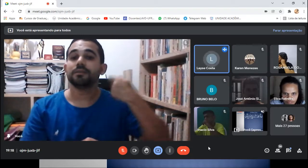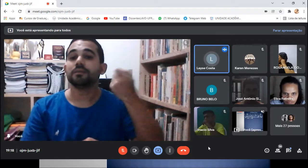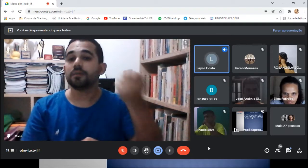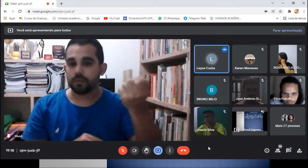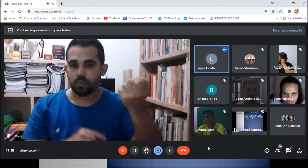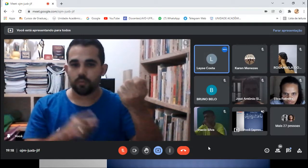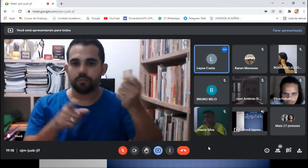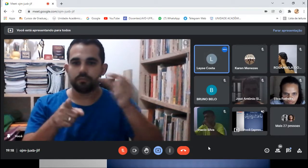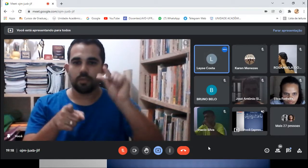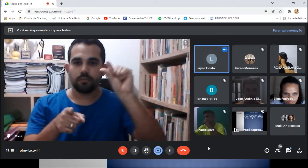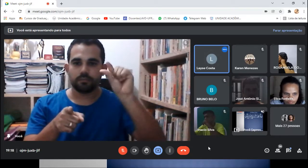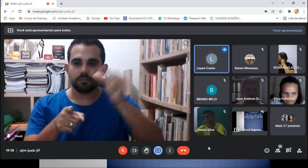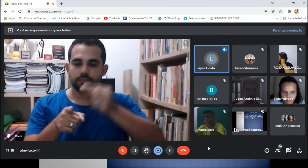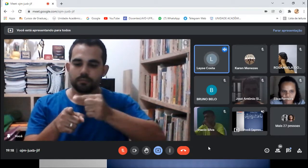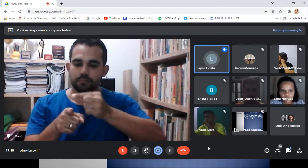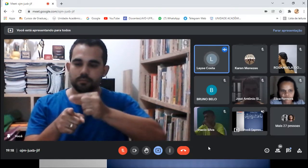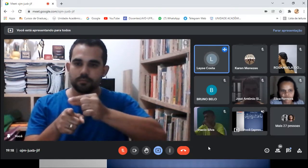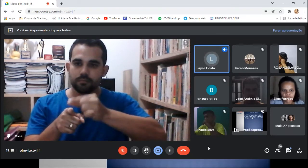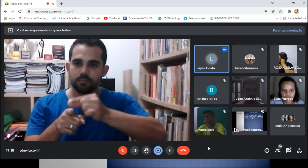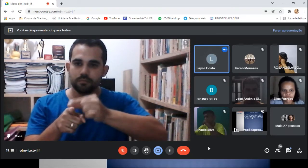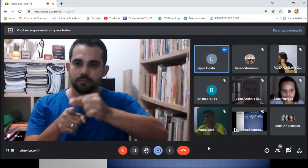fonologia. Este é o sinal.